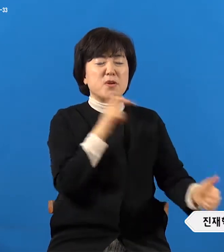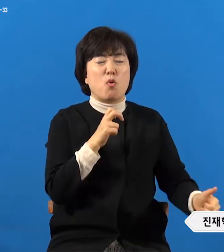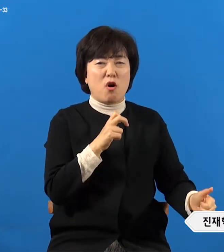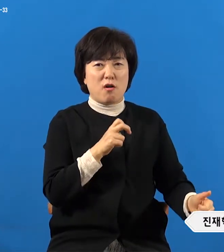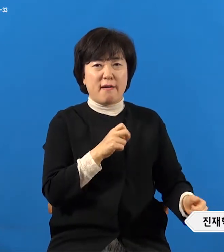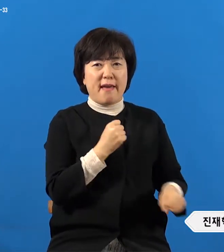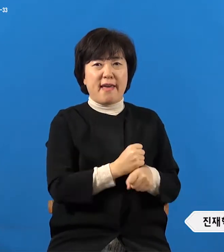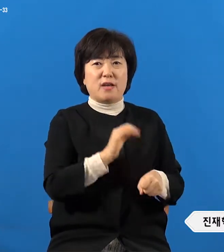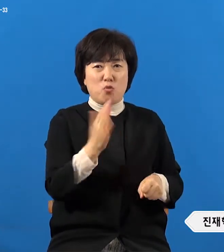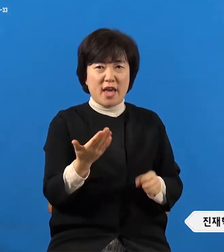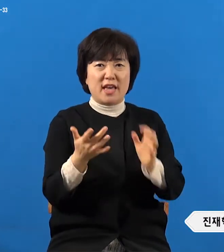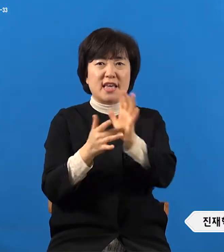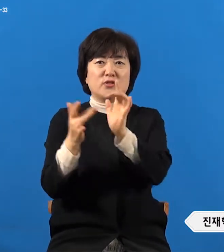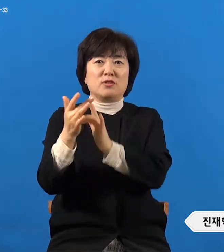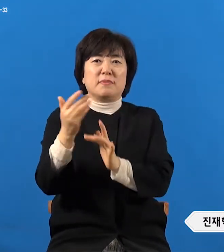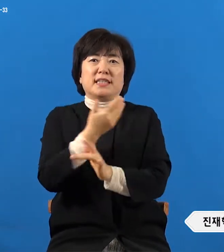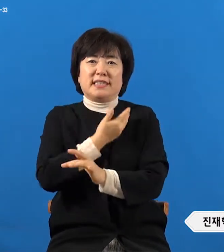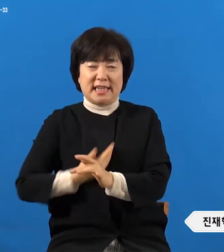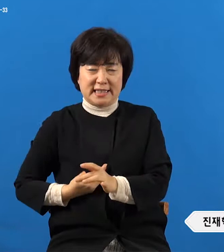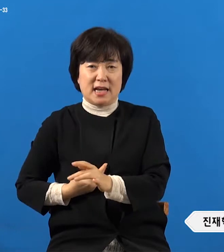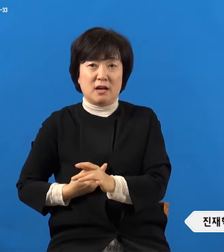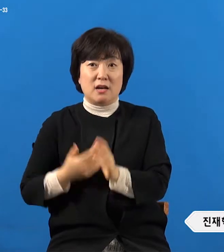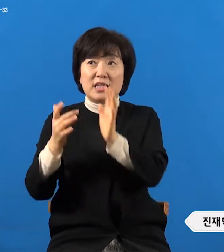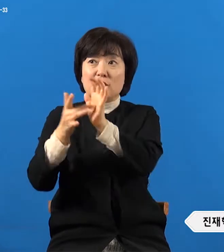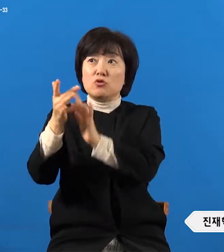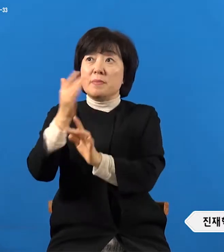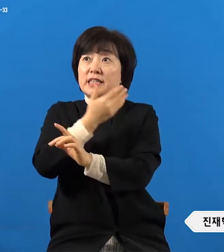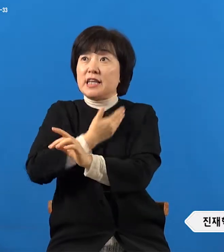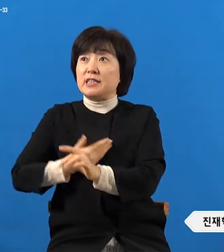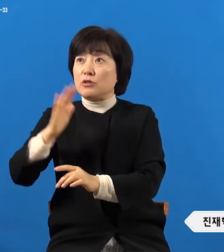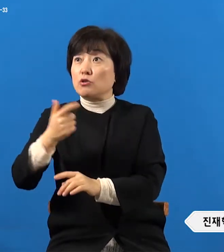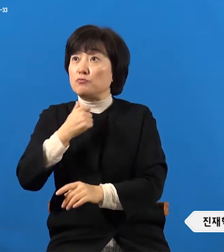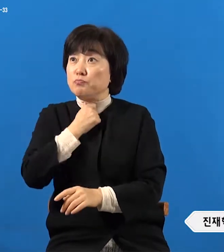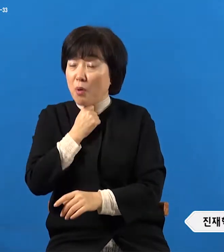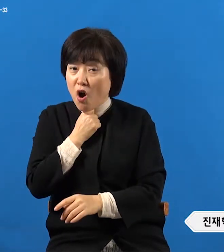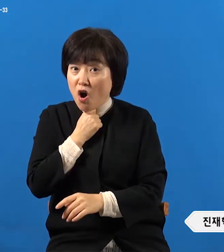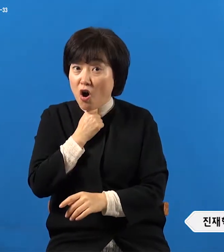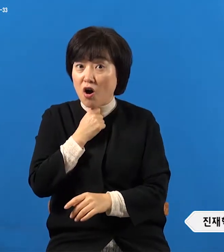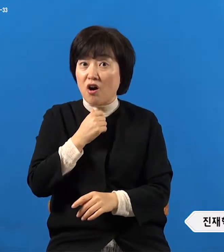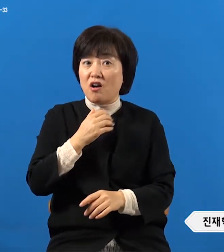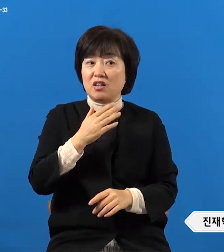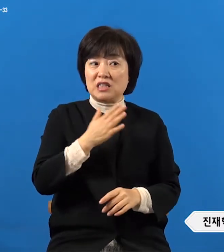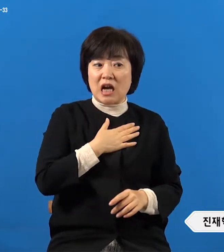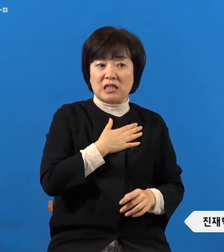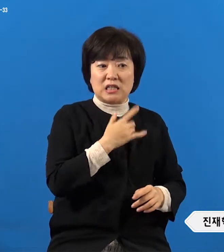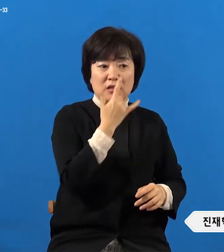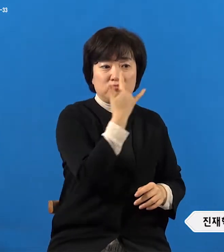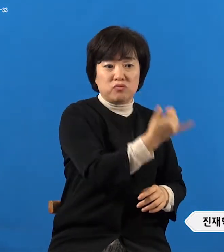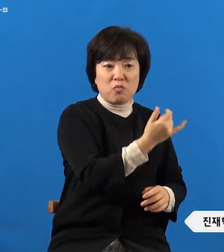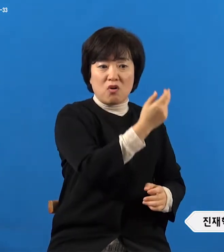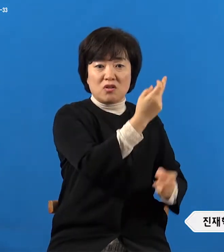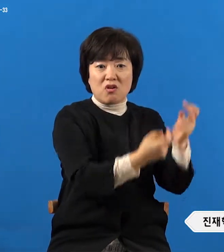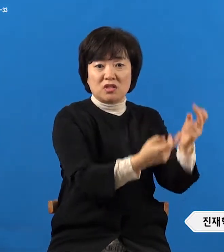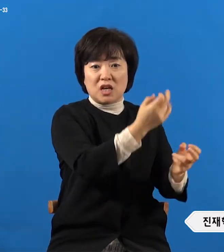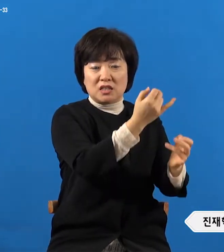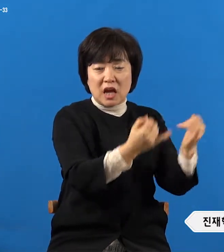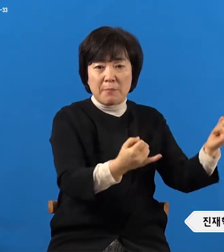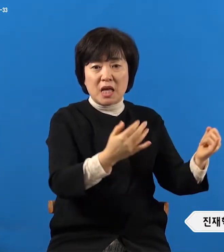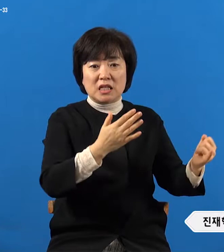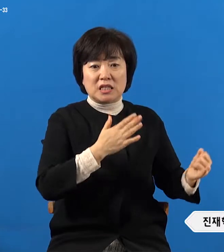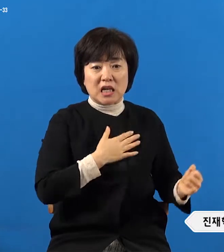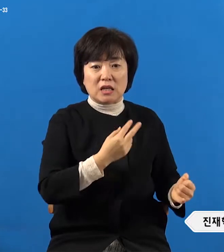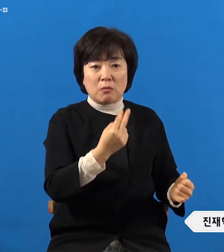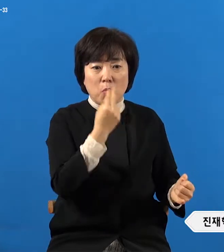내 제자가 되지 못하고. 미워하는 대상을 누구라고 말씀했습니까? 자기 부모와 처자와 형제와 자매, 아니